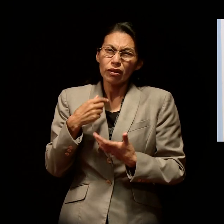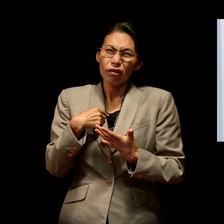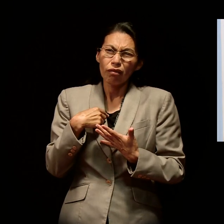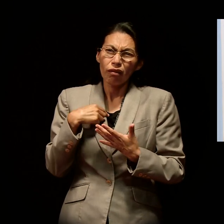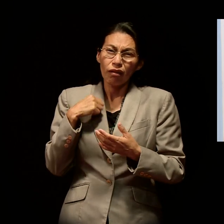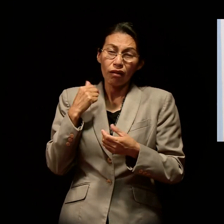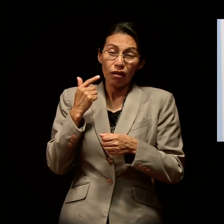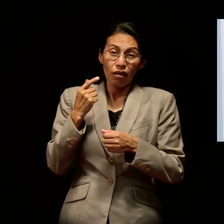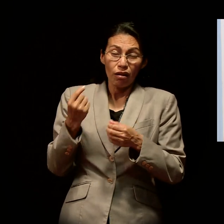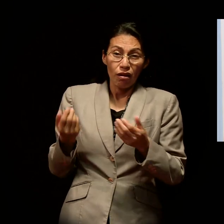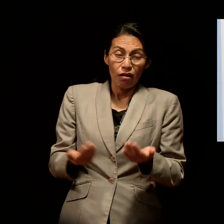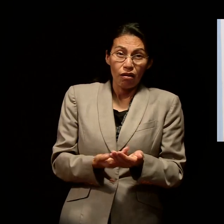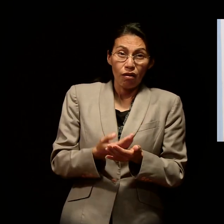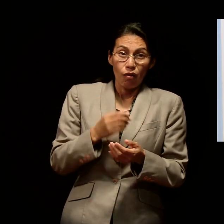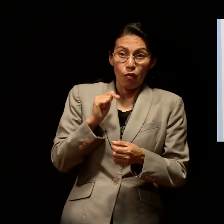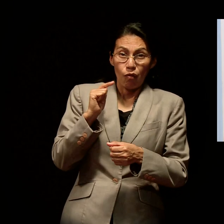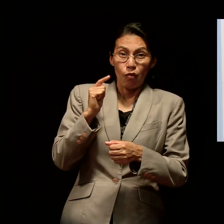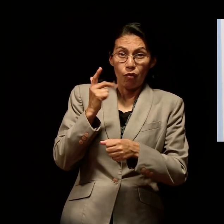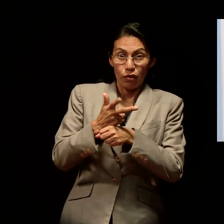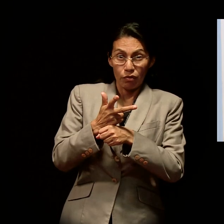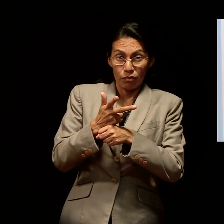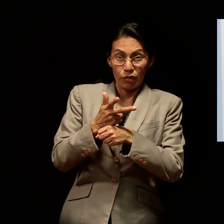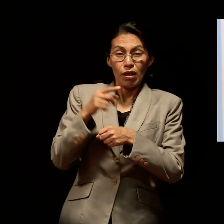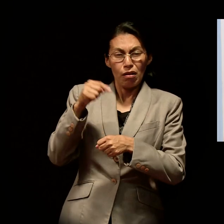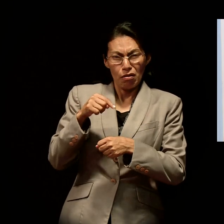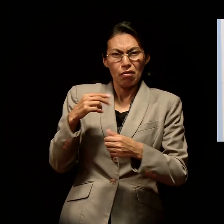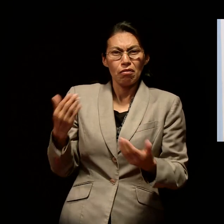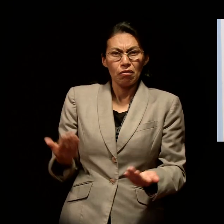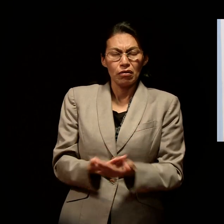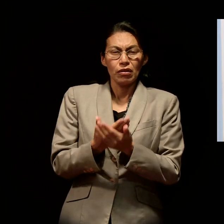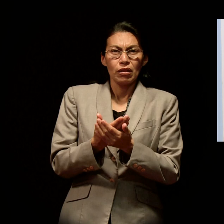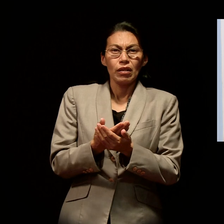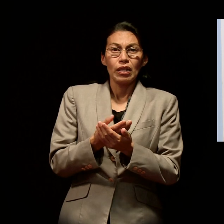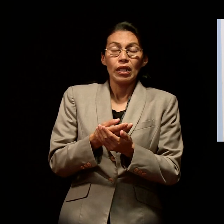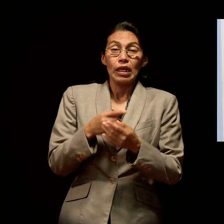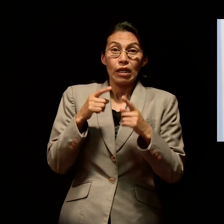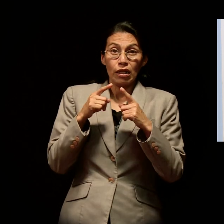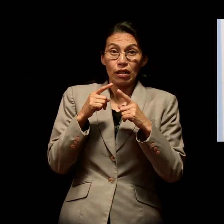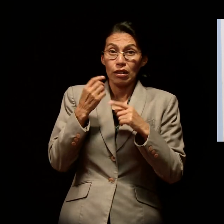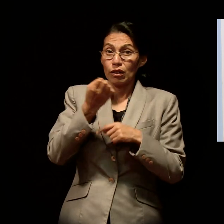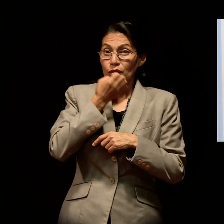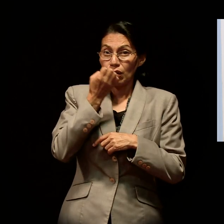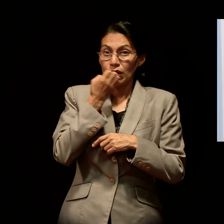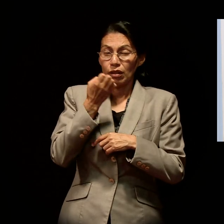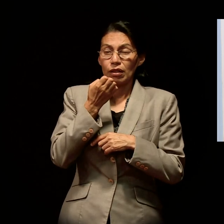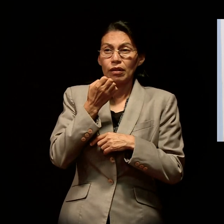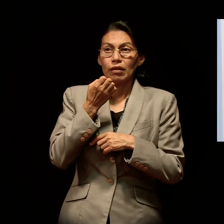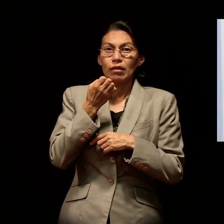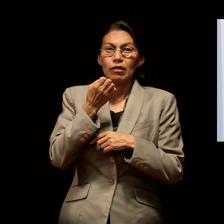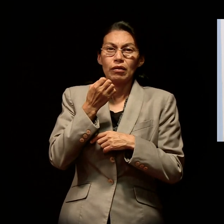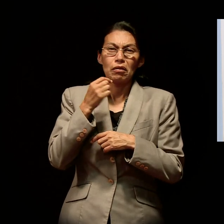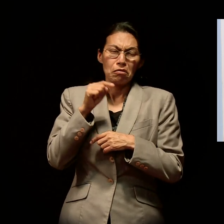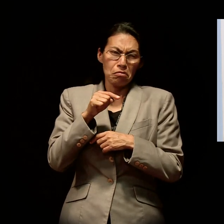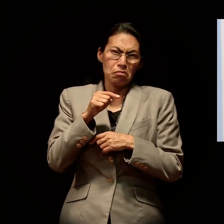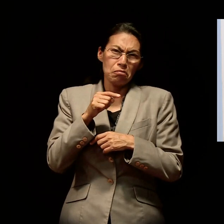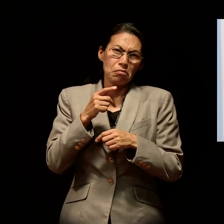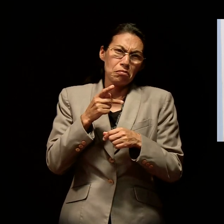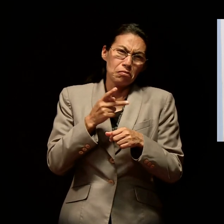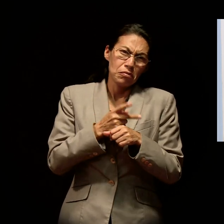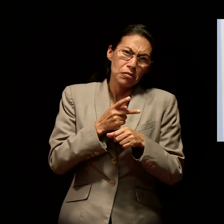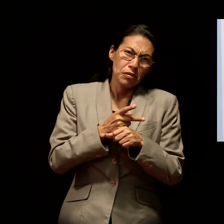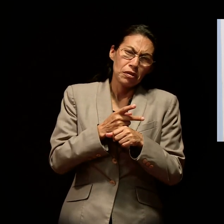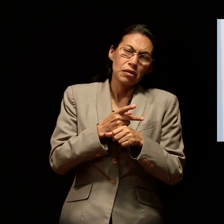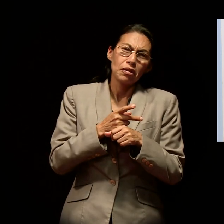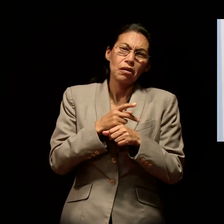Guatemala me eduqué en una escuela primaria llamada el adelanto adventista la